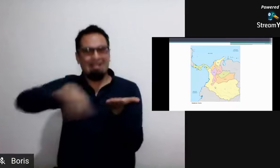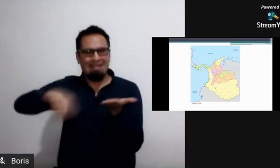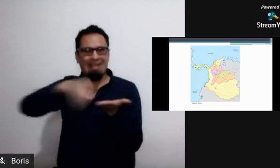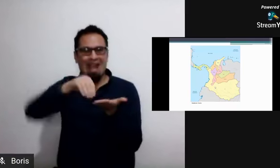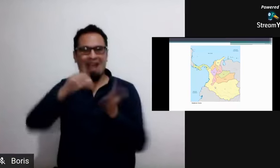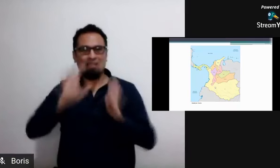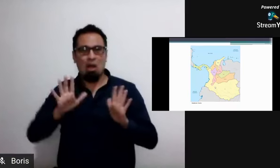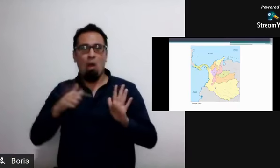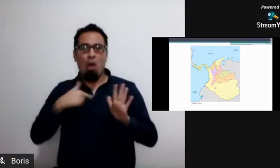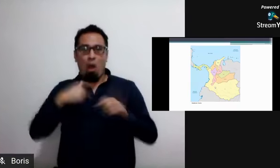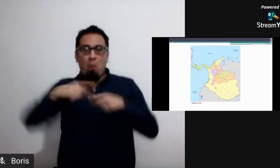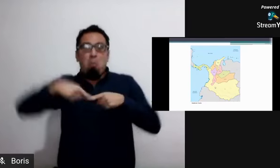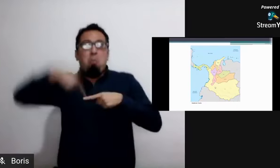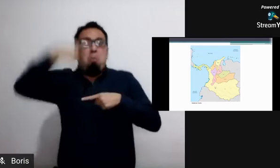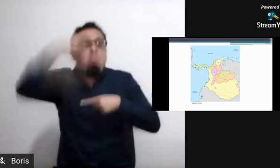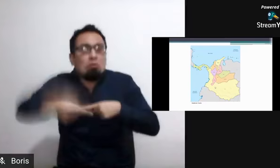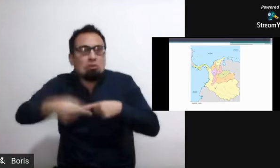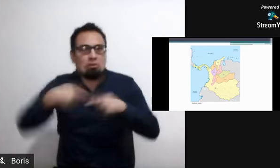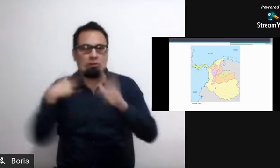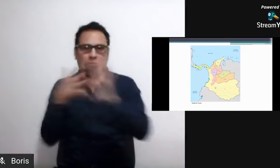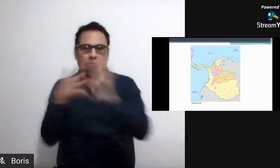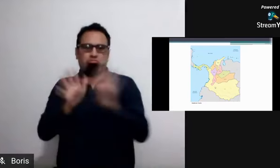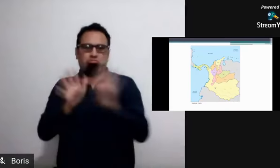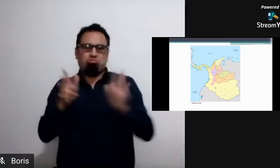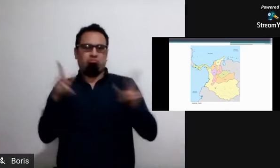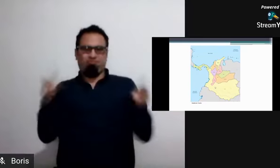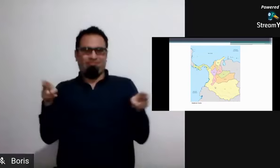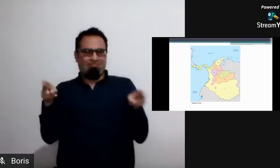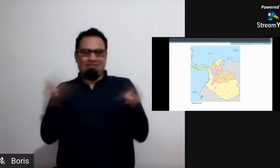traslado en los diferentes estados por las vías que en ese momento existían.